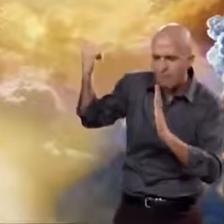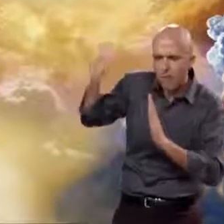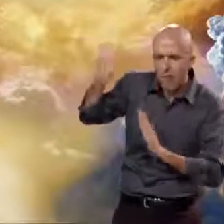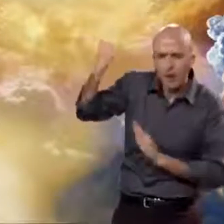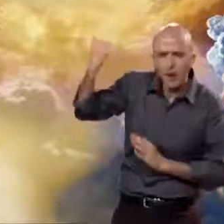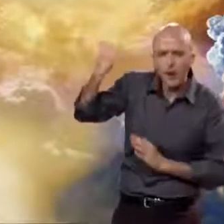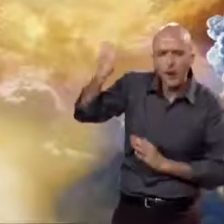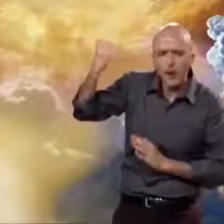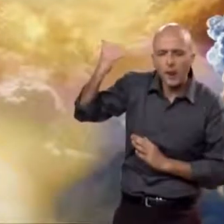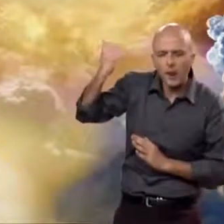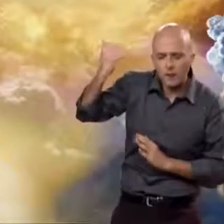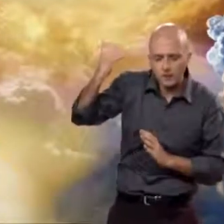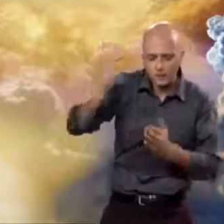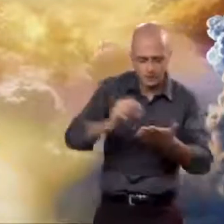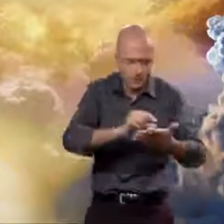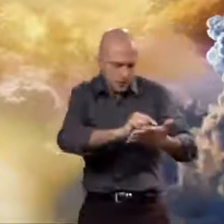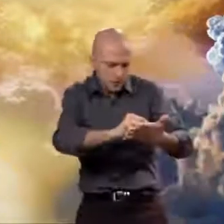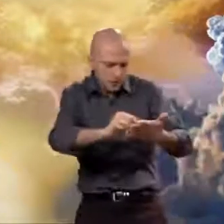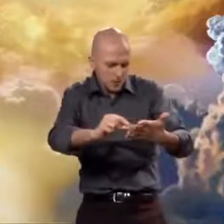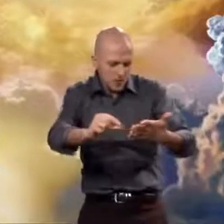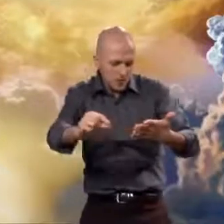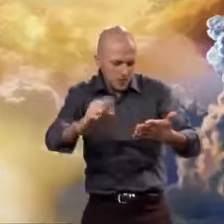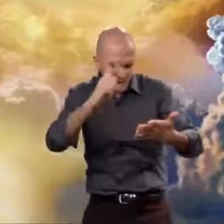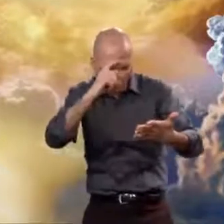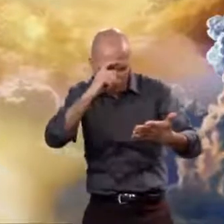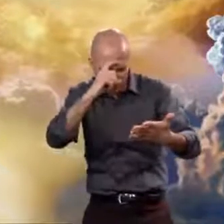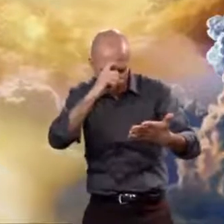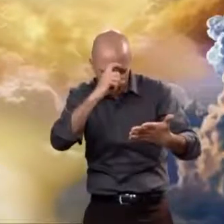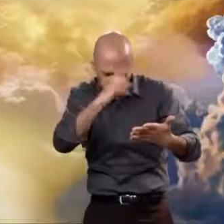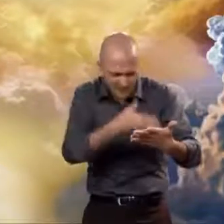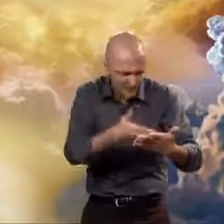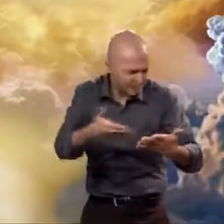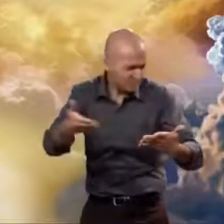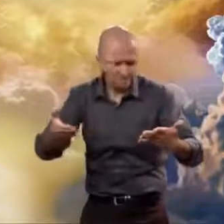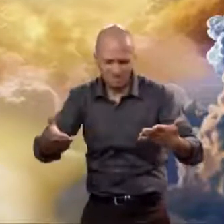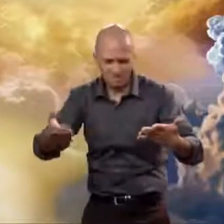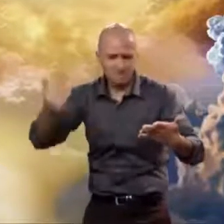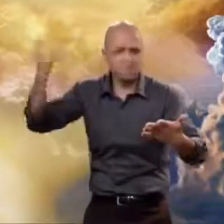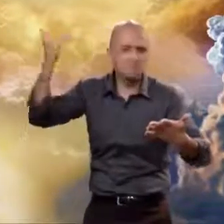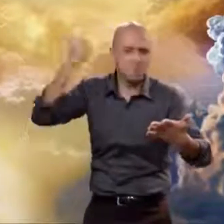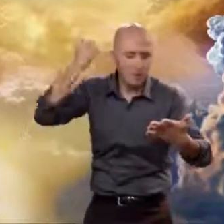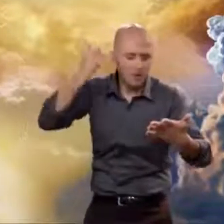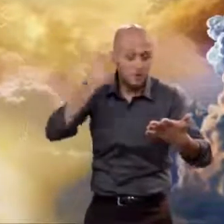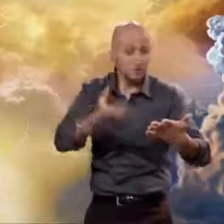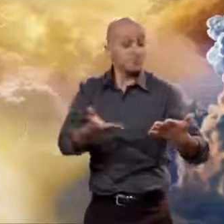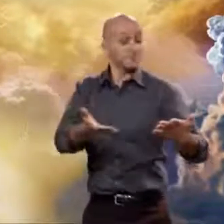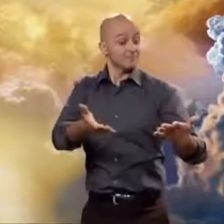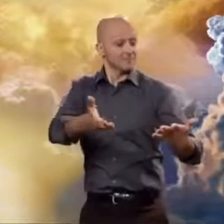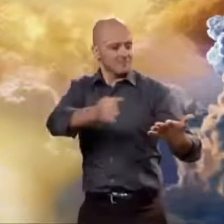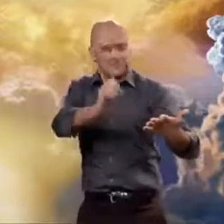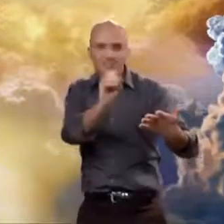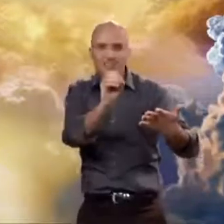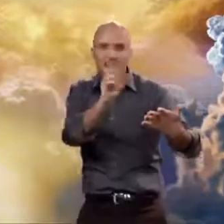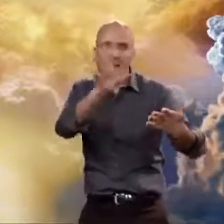Bendito é o homem cuja confiança está no Senhor, cuja confiança nele está. Ele será como uma árvore